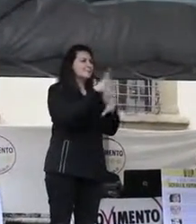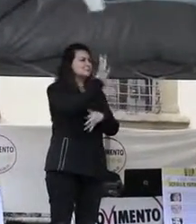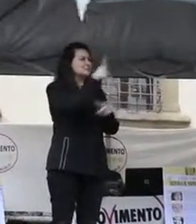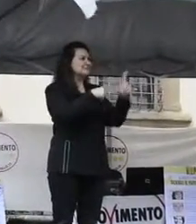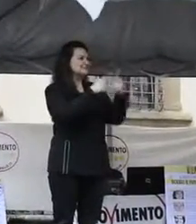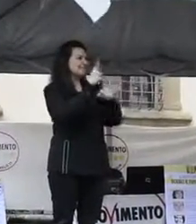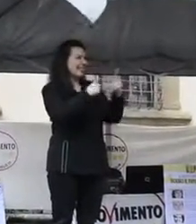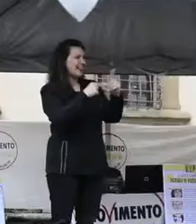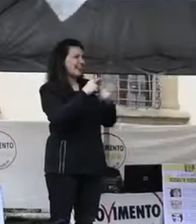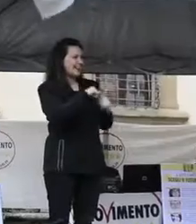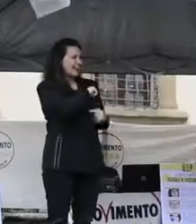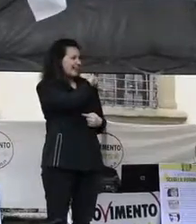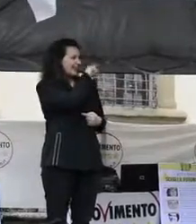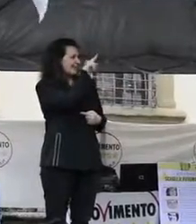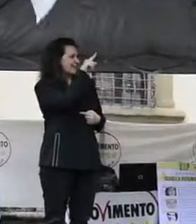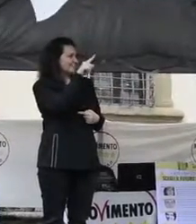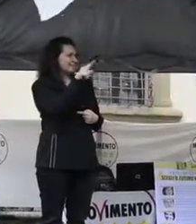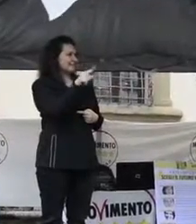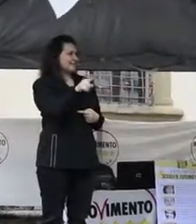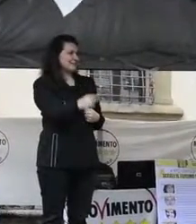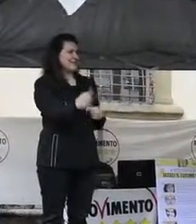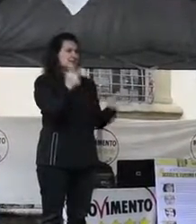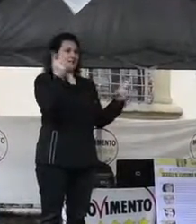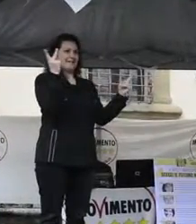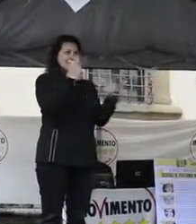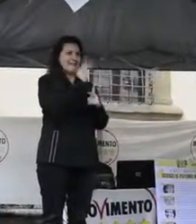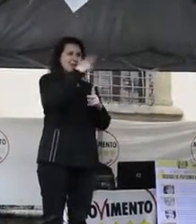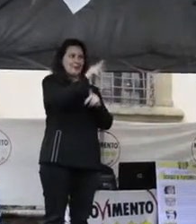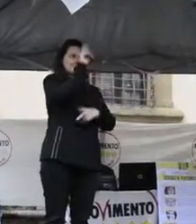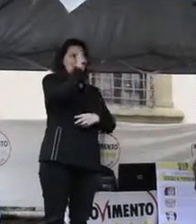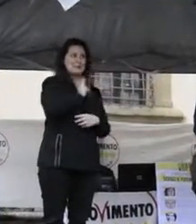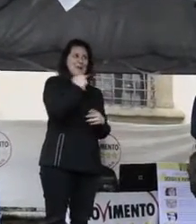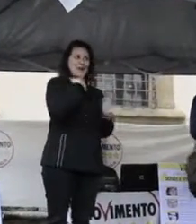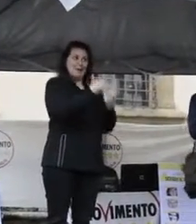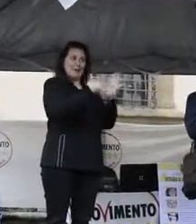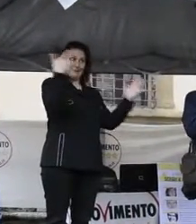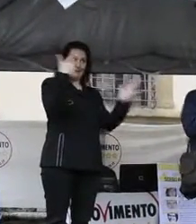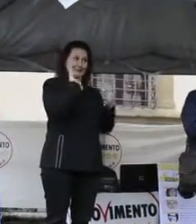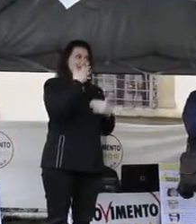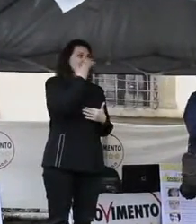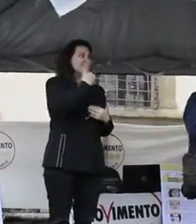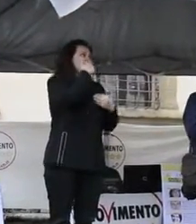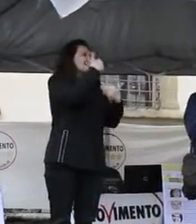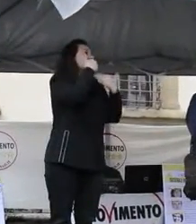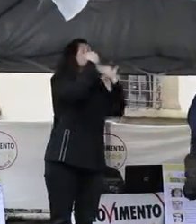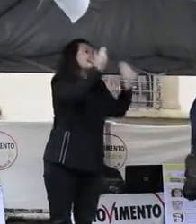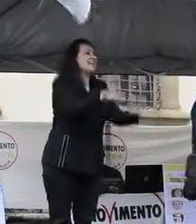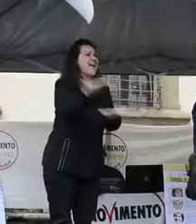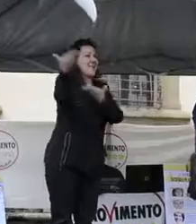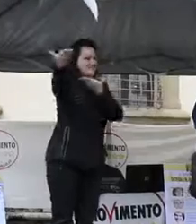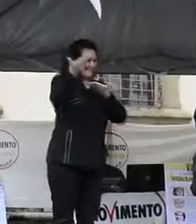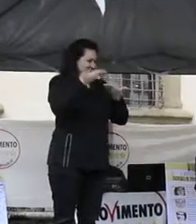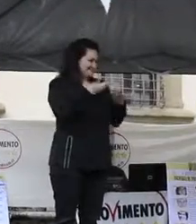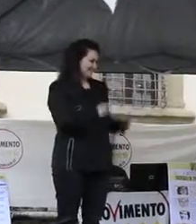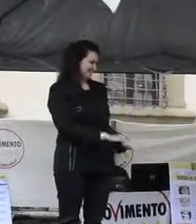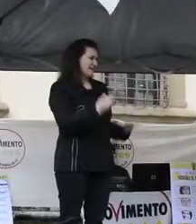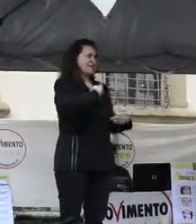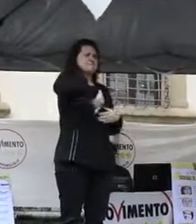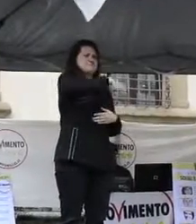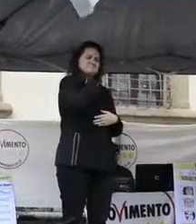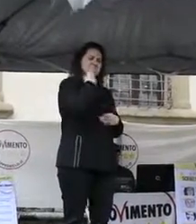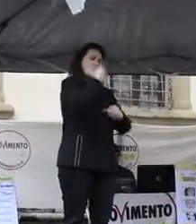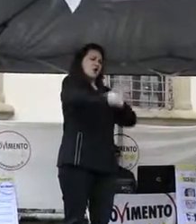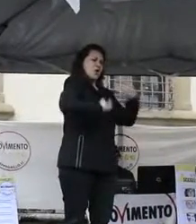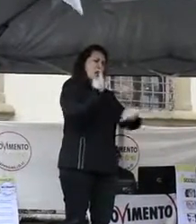questi anni ha svolto un ruolo importante. Ringrazio della vostra ospitalità. Noi